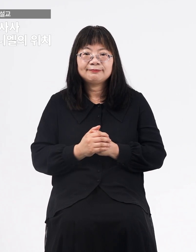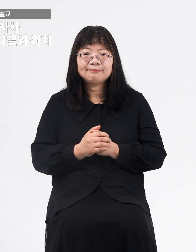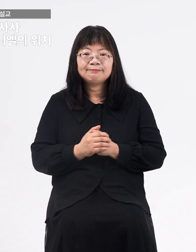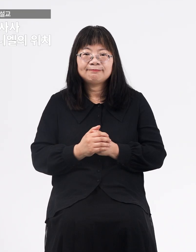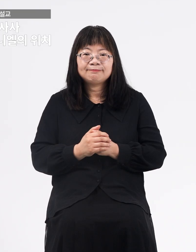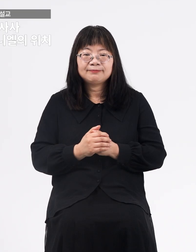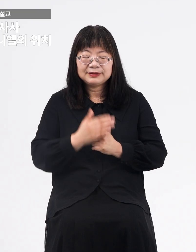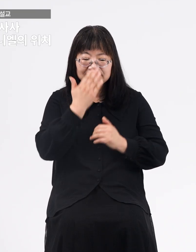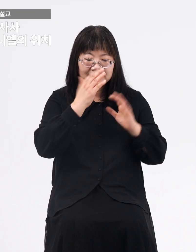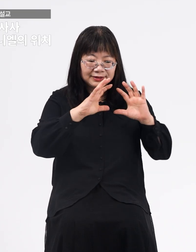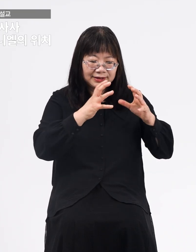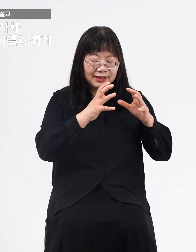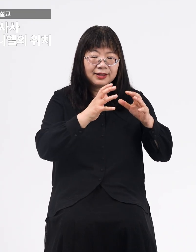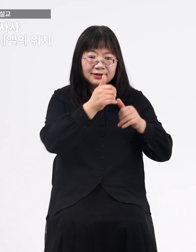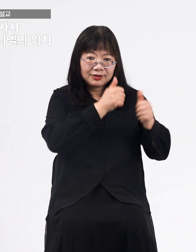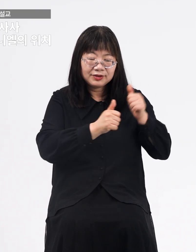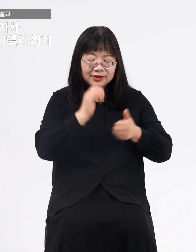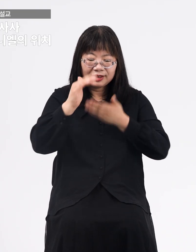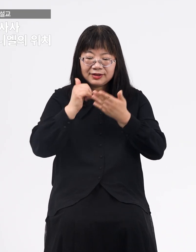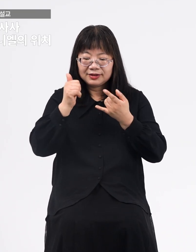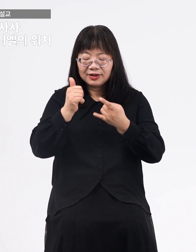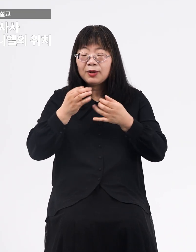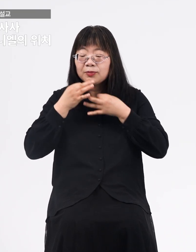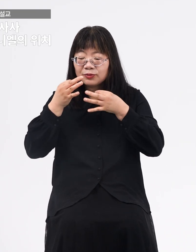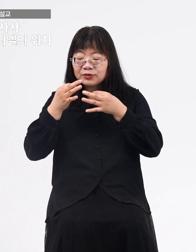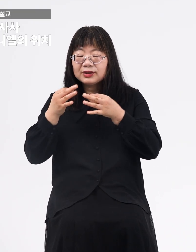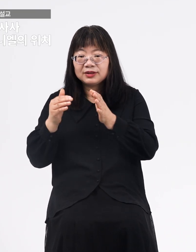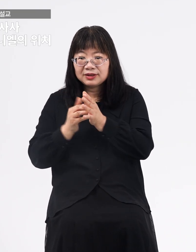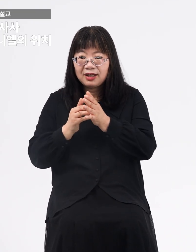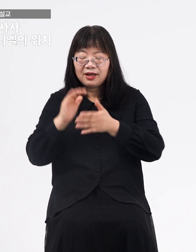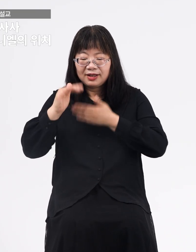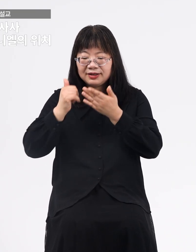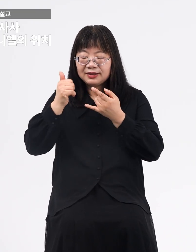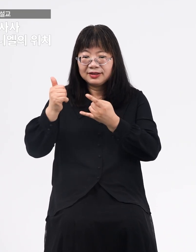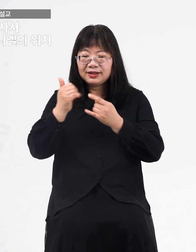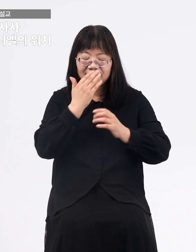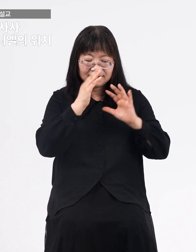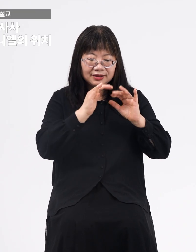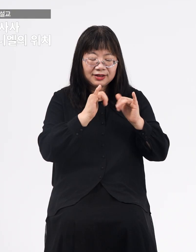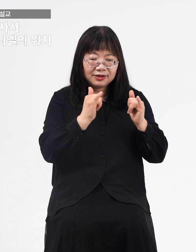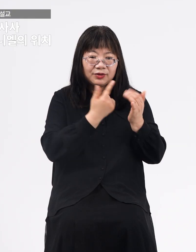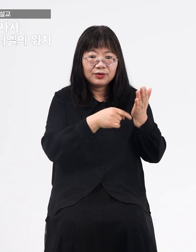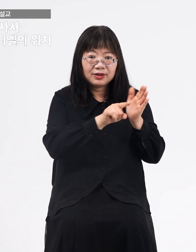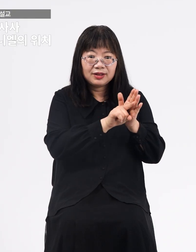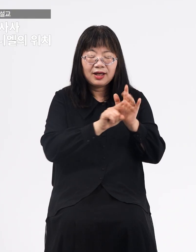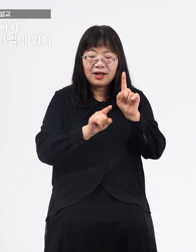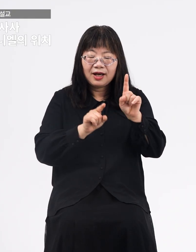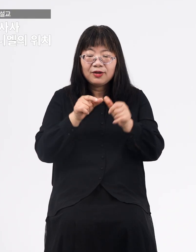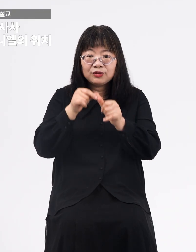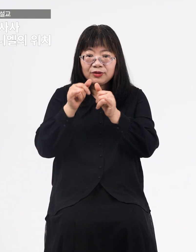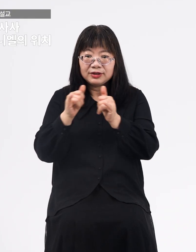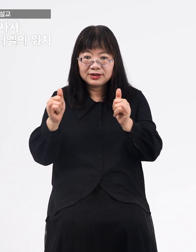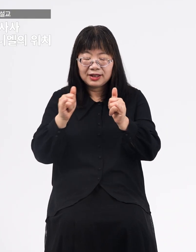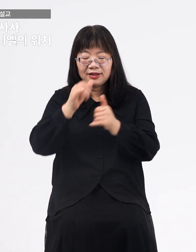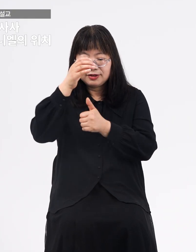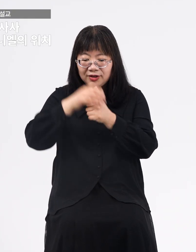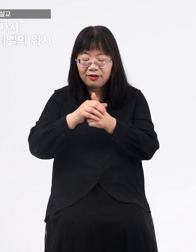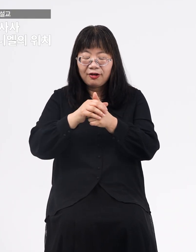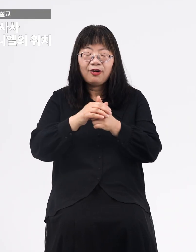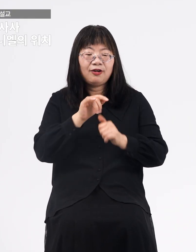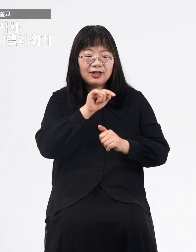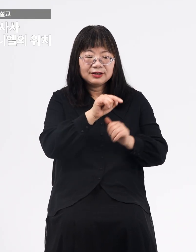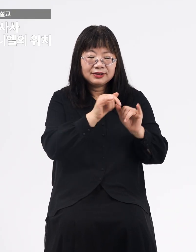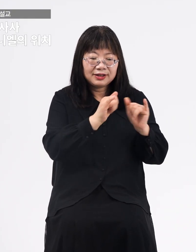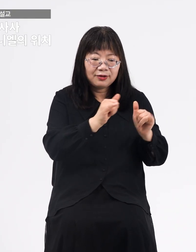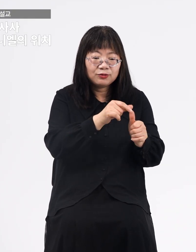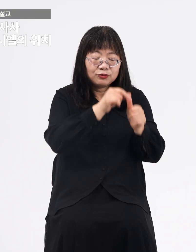시작. 이스라엘 자손이 여호와께 부르짖음에 여호와께서 이스라엘 자손을 위하여 한 구원자를 세워 그들을